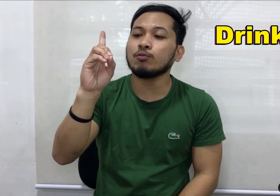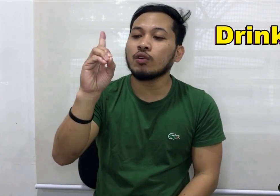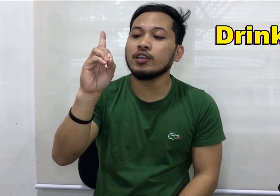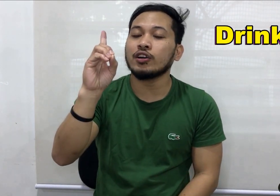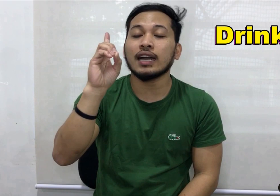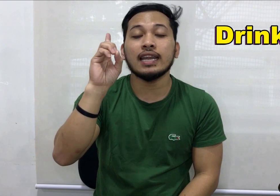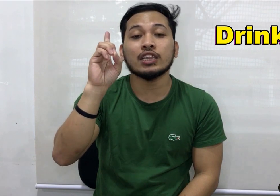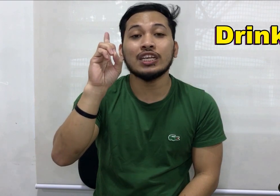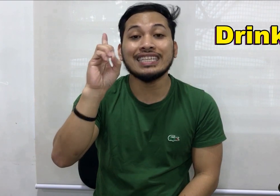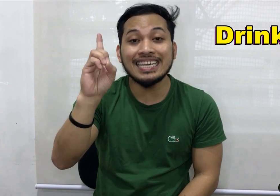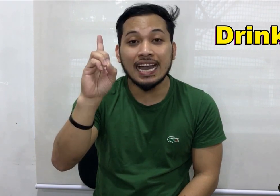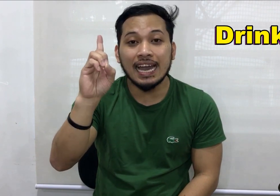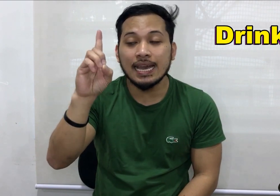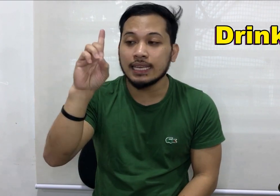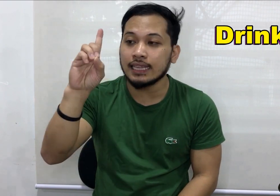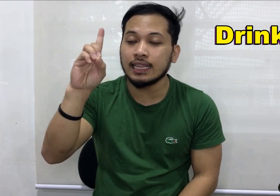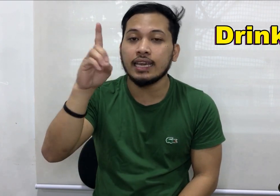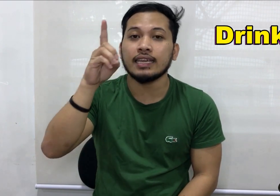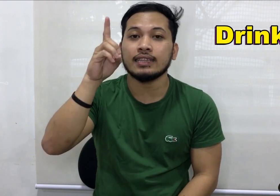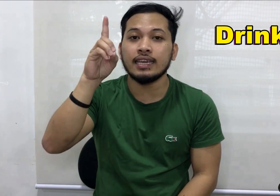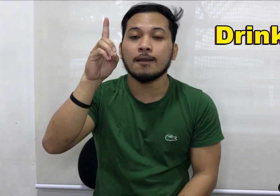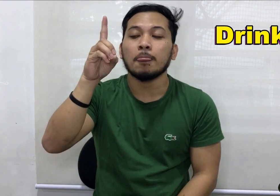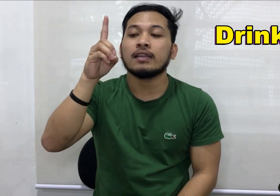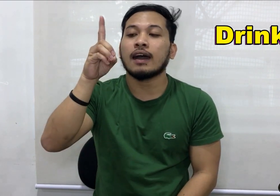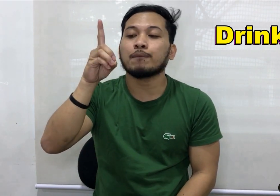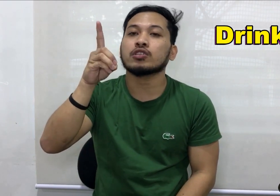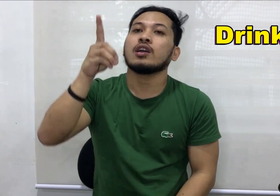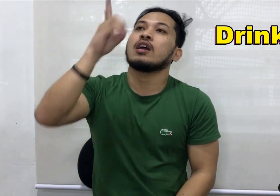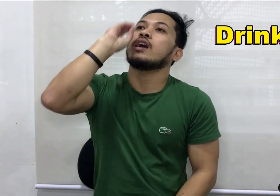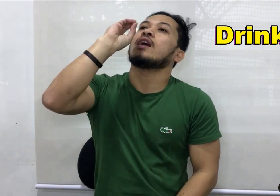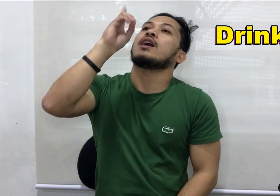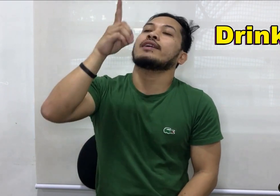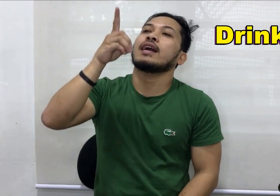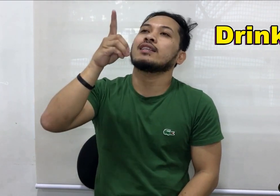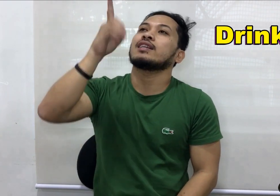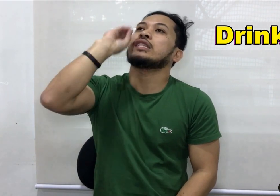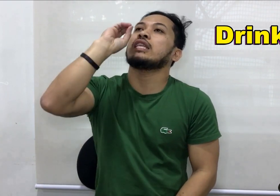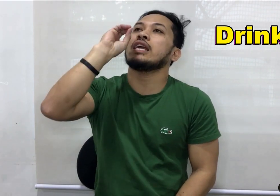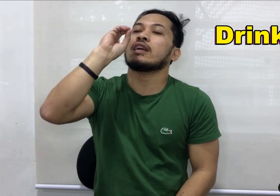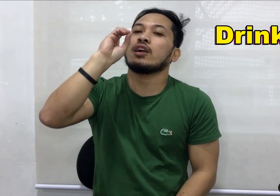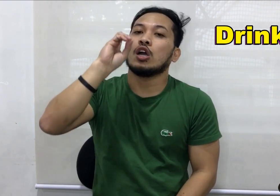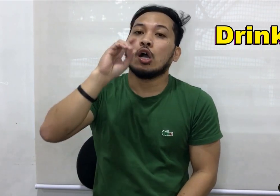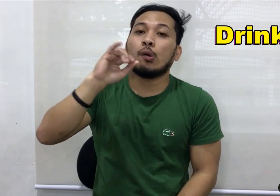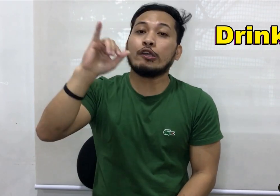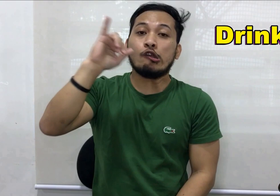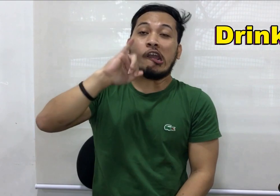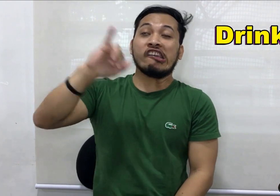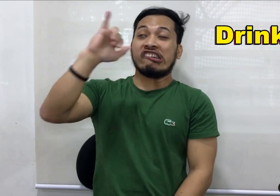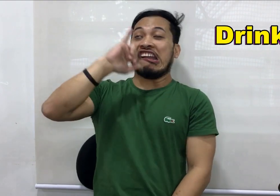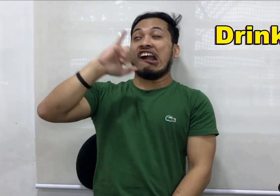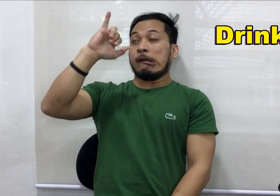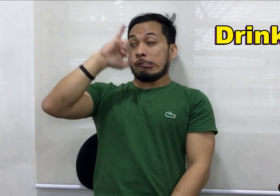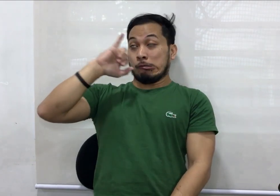po kayo, naka-letter D ha. Yan, drink. D. Tapos, yan, drink. Huwag nyo yung i-gaganto